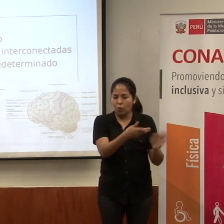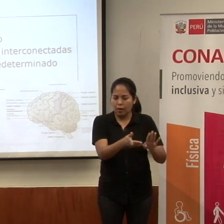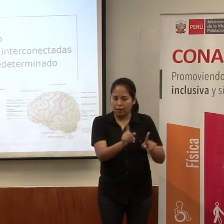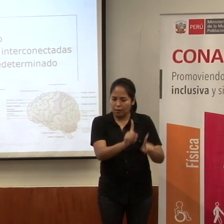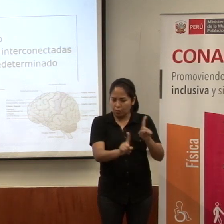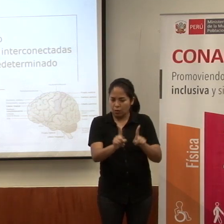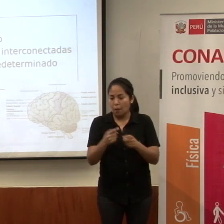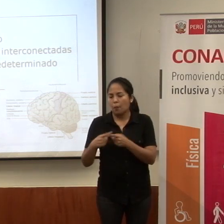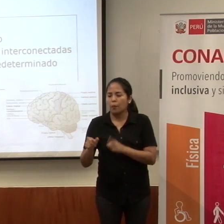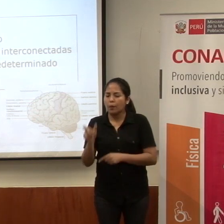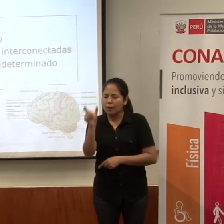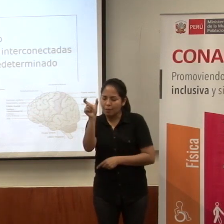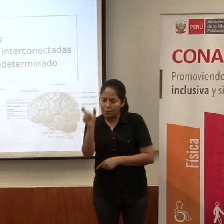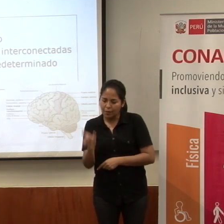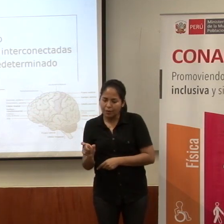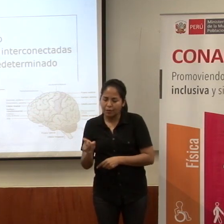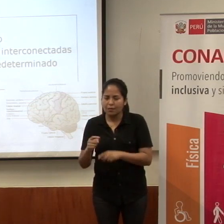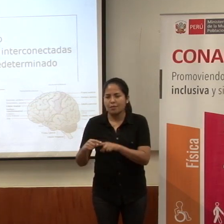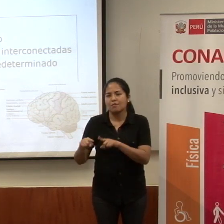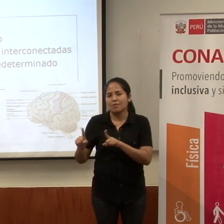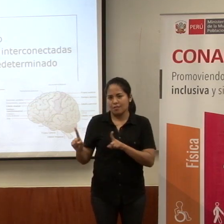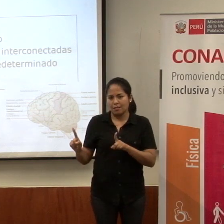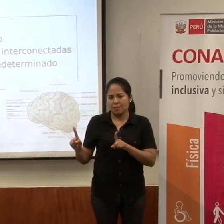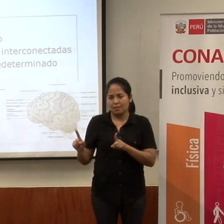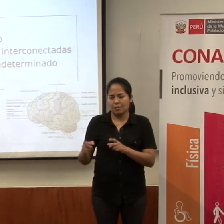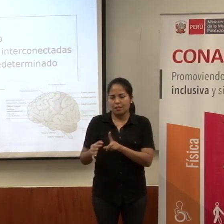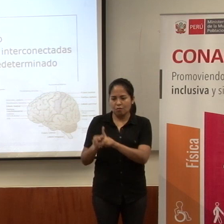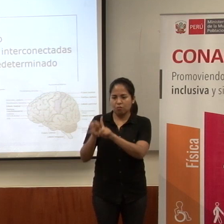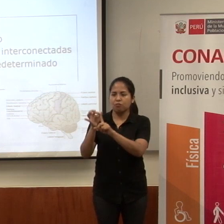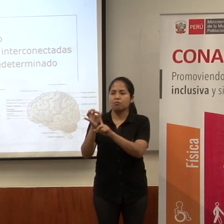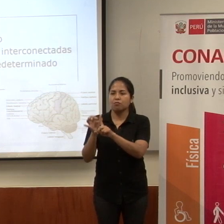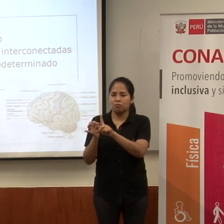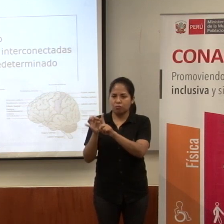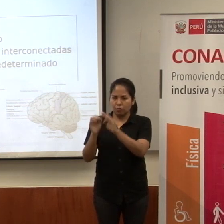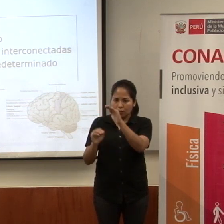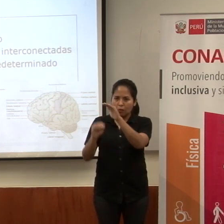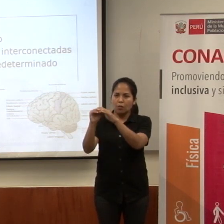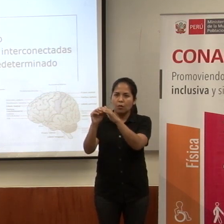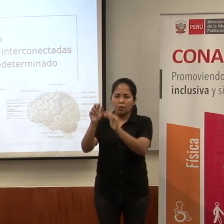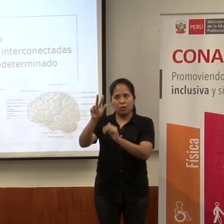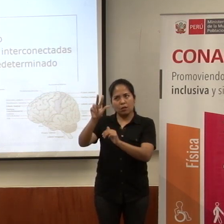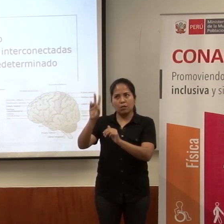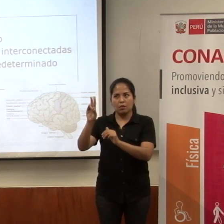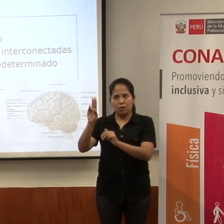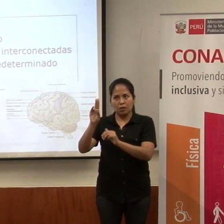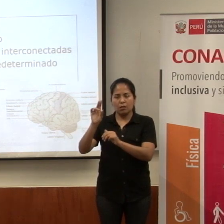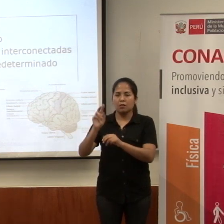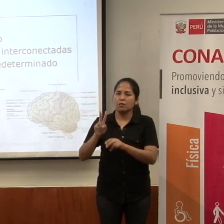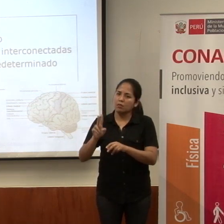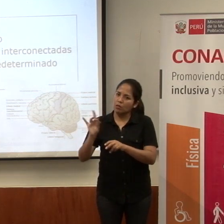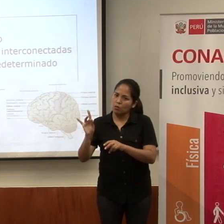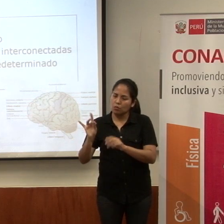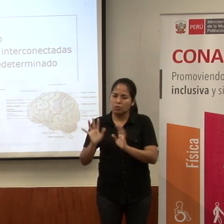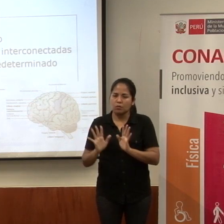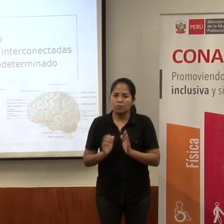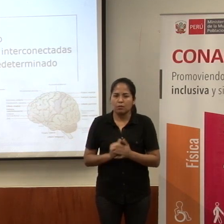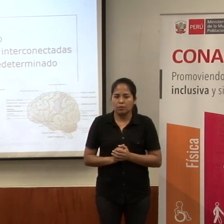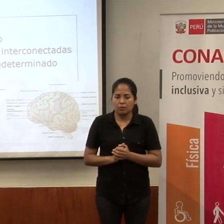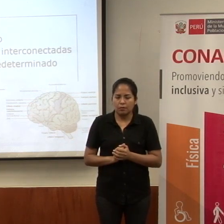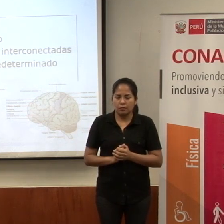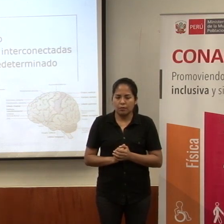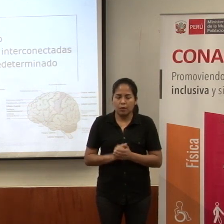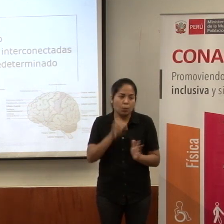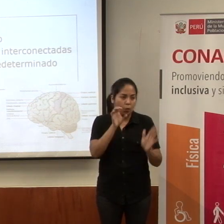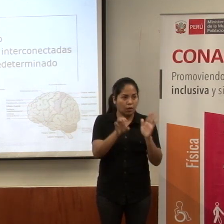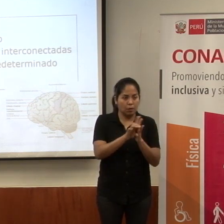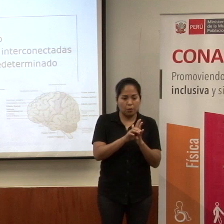humano tiene eso, y eso se llama homeotermia, que tiene que ver con la interacción con el medio. Incluso se tiene que cubrir si